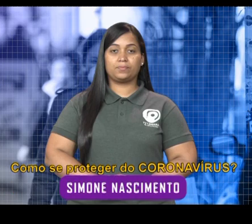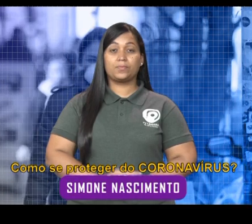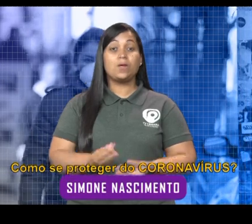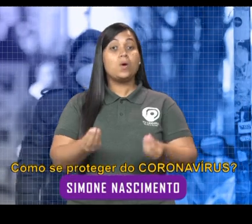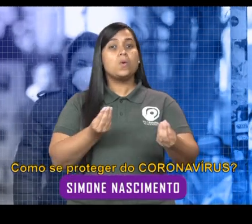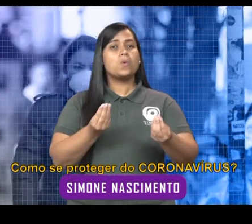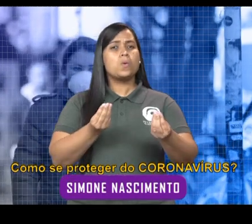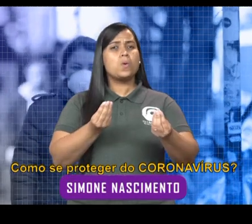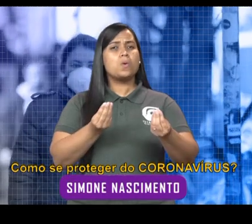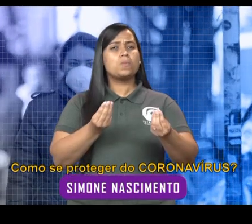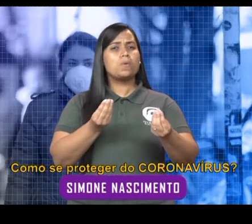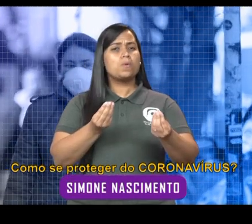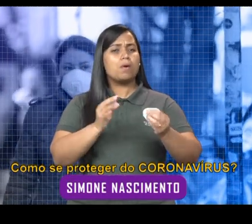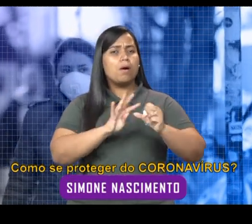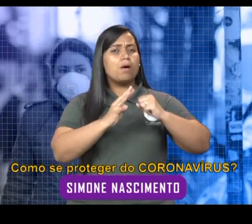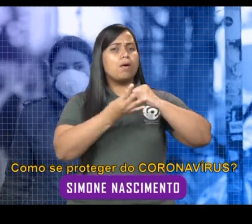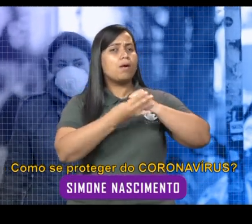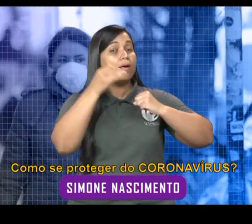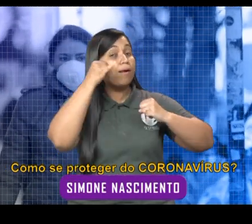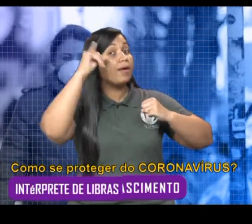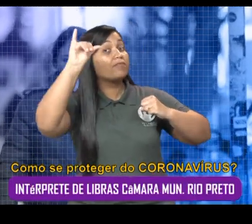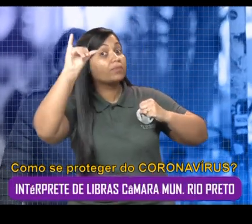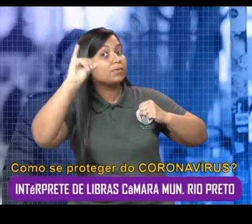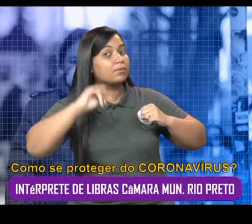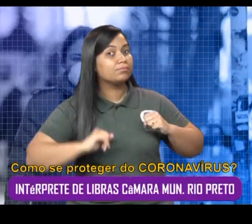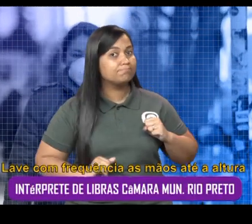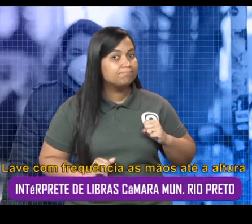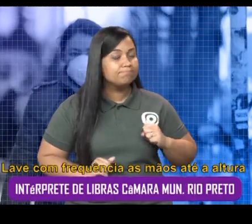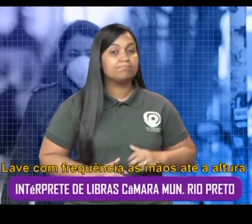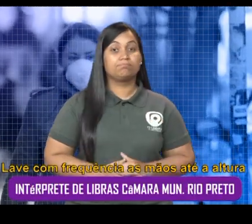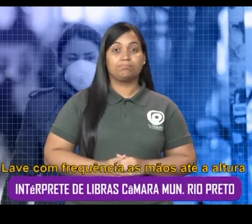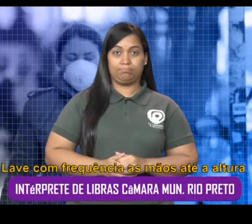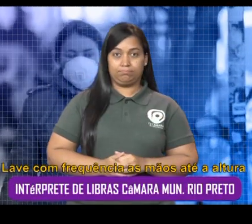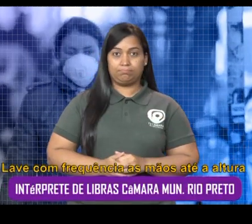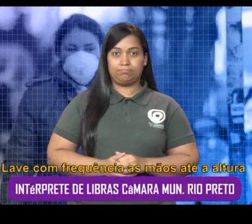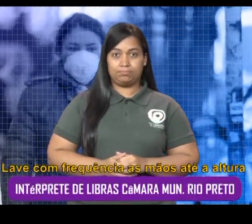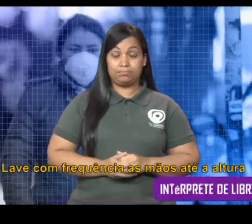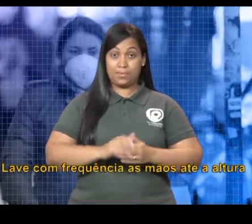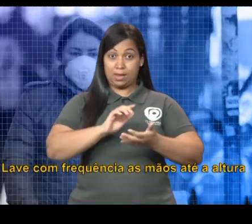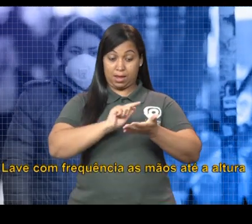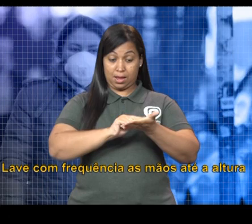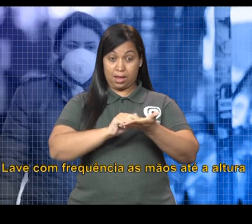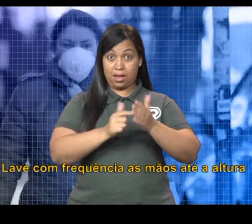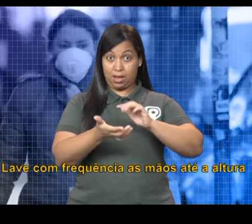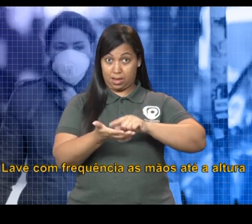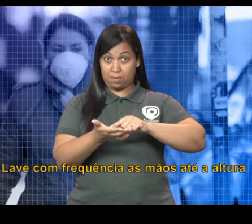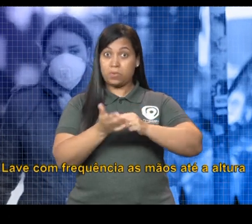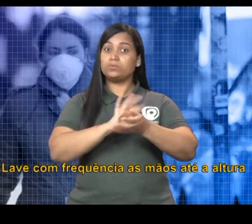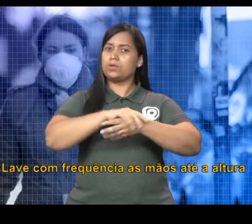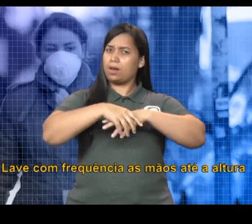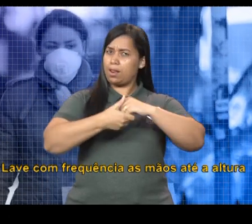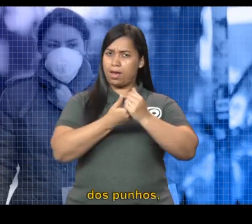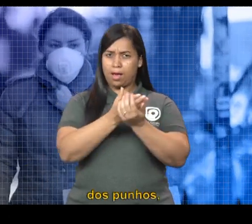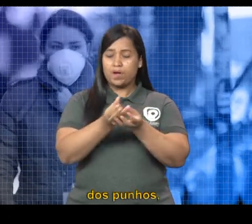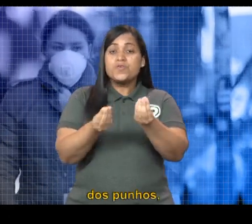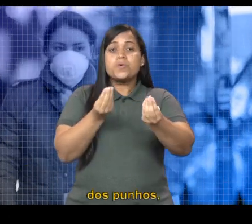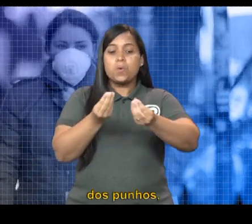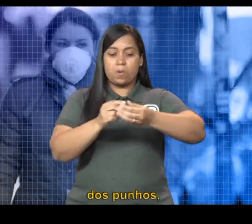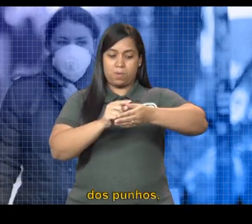se proteger do coronavírus? Lave com frequência as mãos até a altura dos punhos,